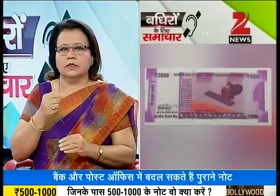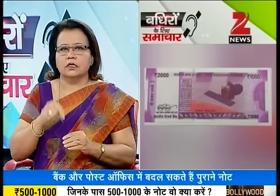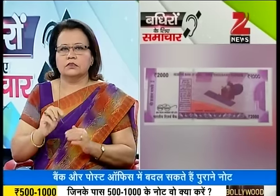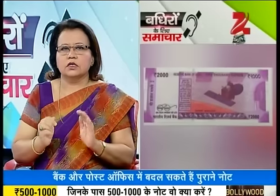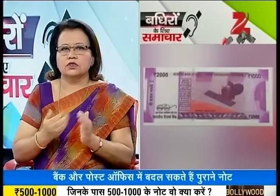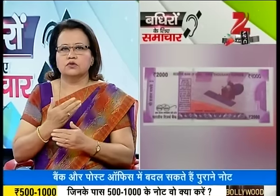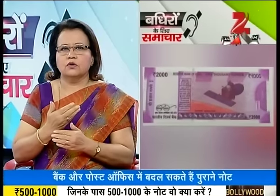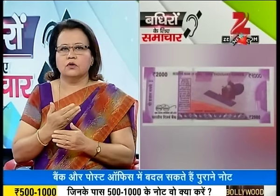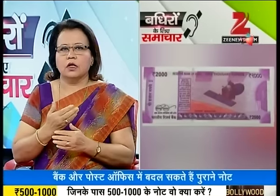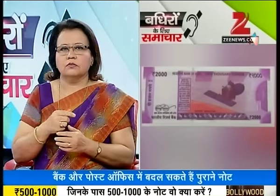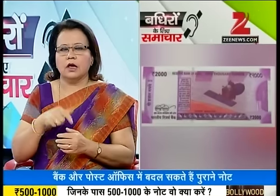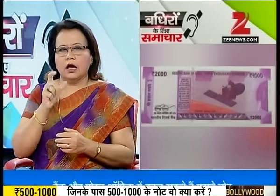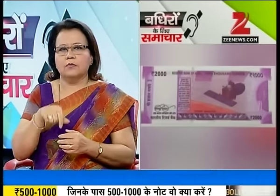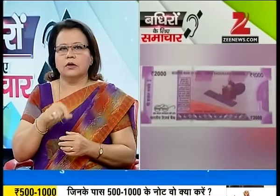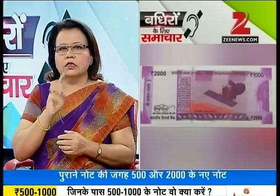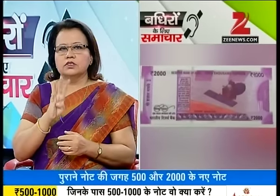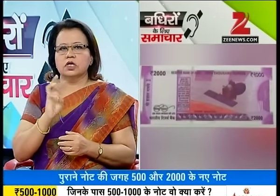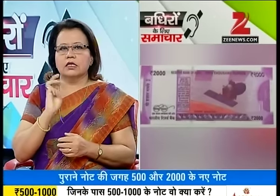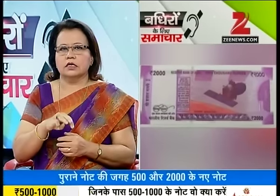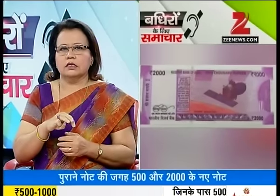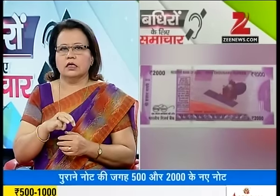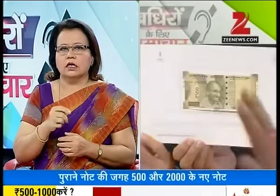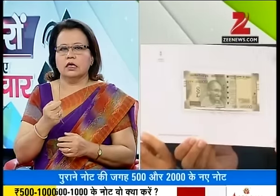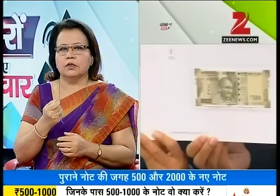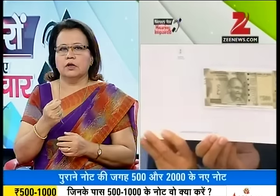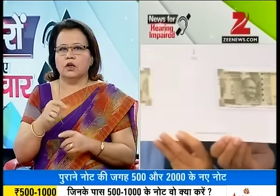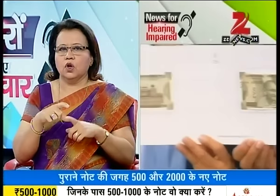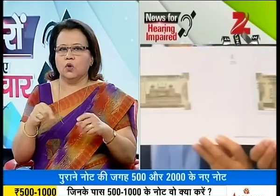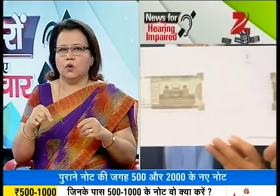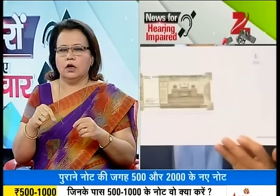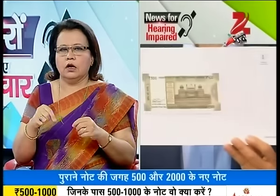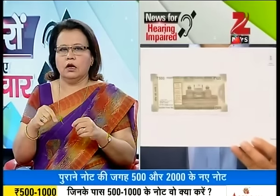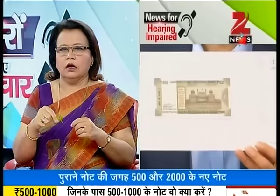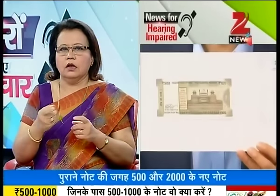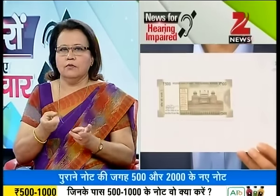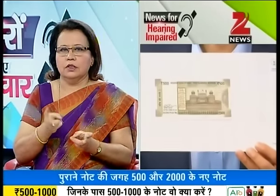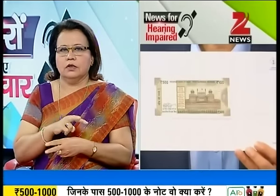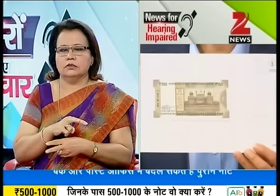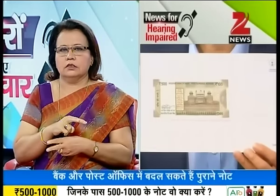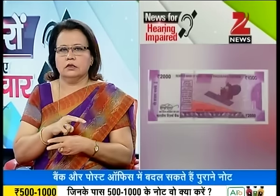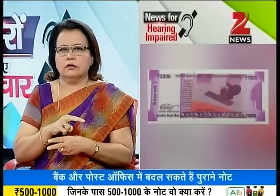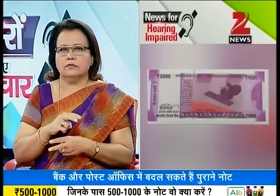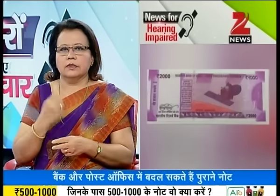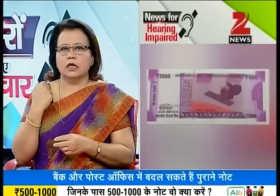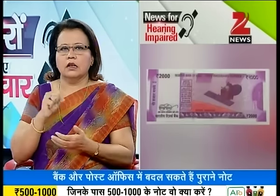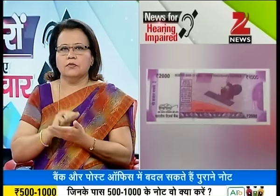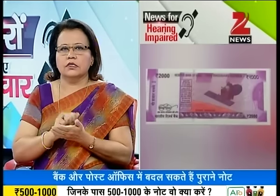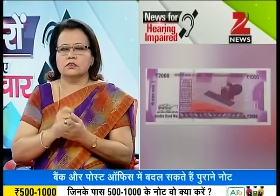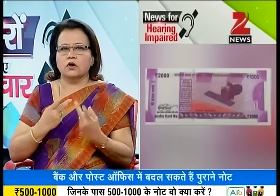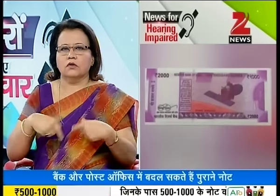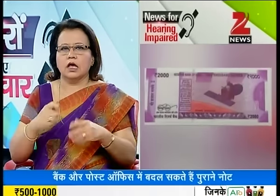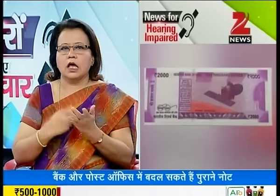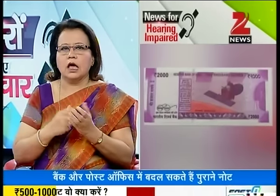दिया जाएगा। इसी तरह से शुरुआत में आप 4000 तक की कीमत के नोट बदलवा सकते हैं। कल